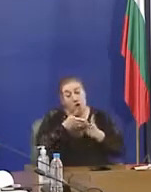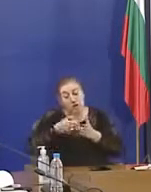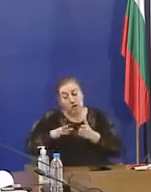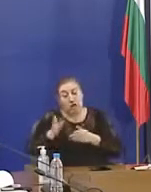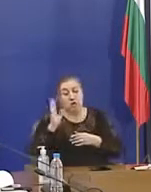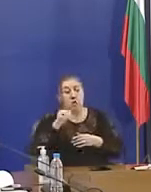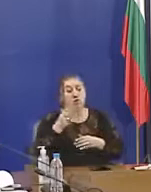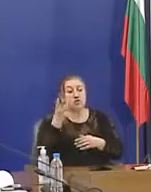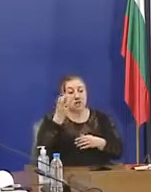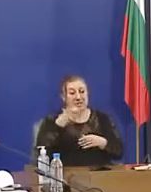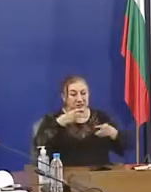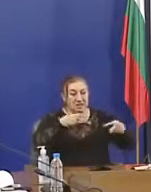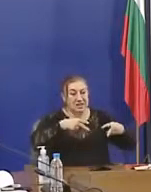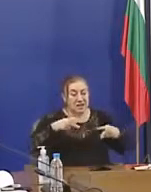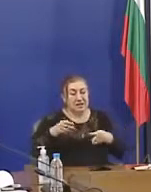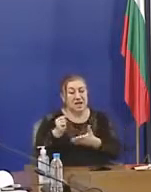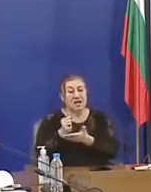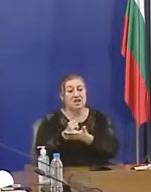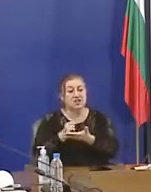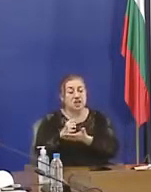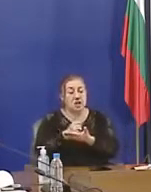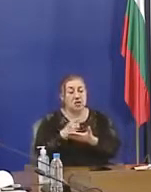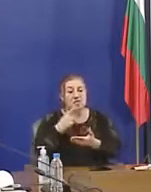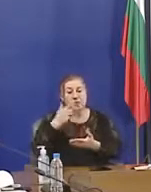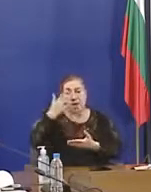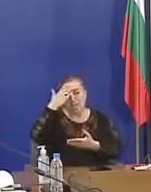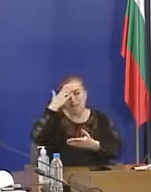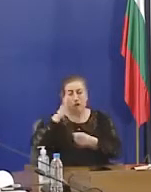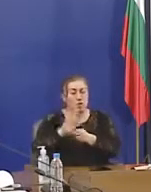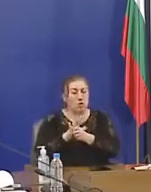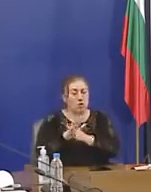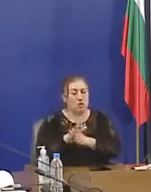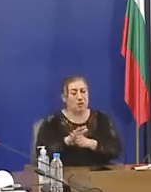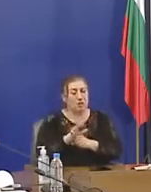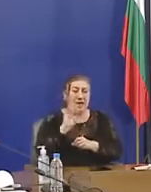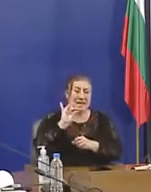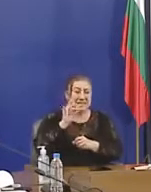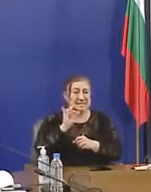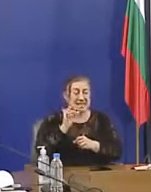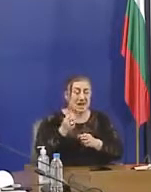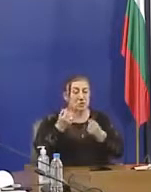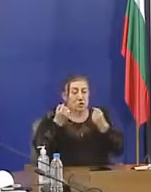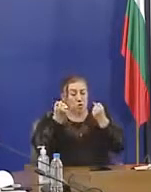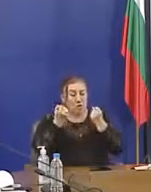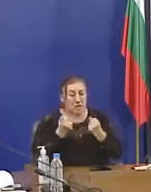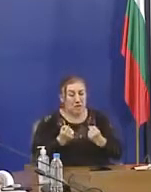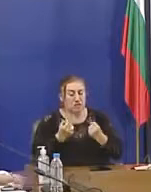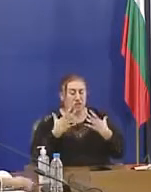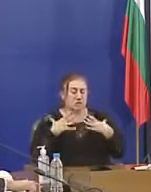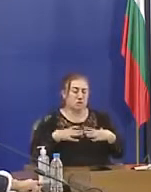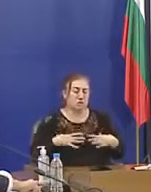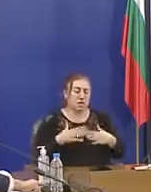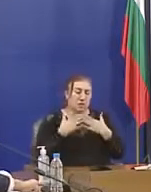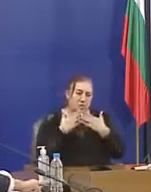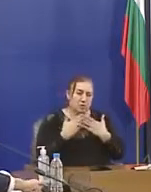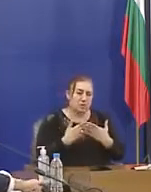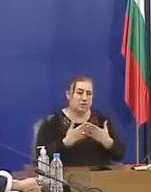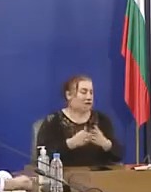за лекуване на коронавирусна инфекция с средно тежки състояния. Благодаря ви.